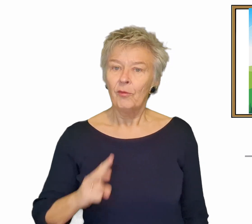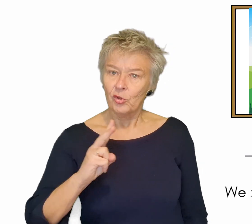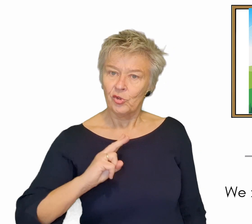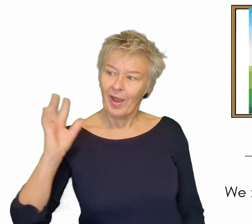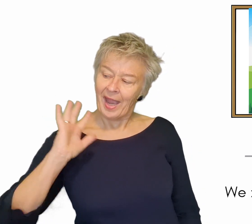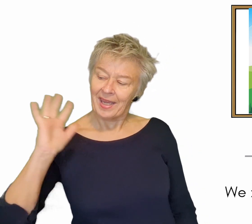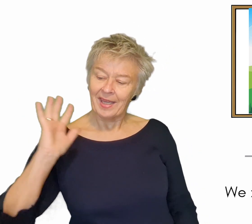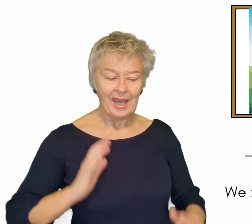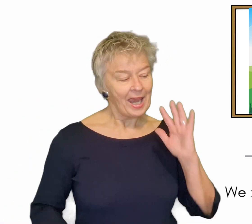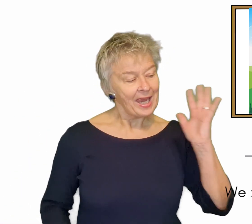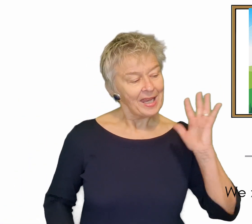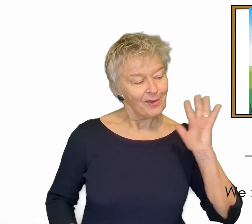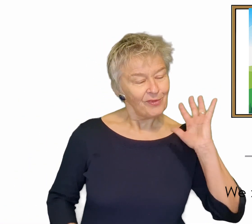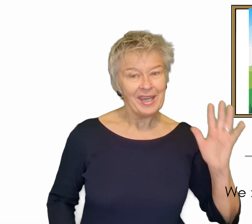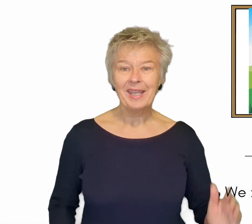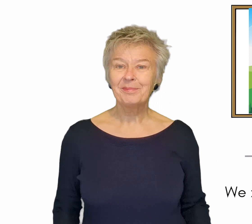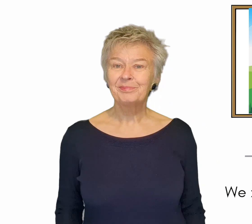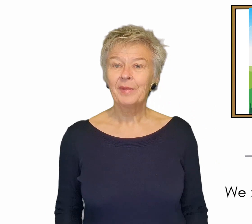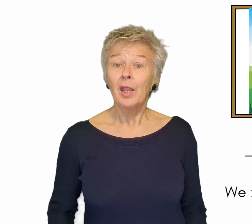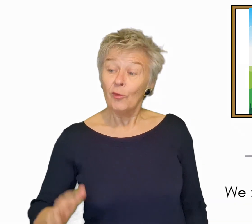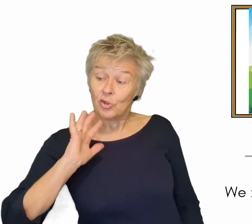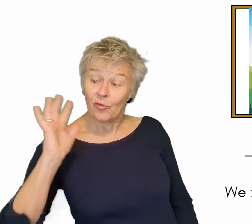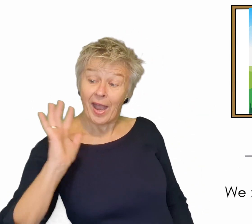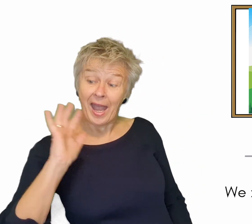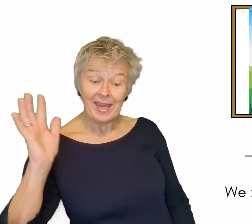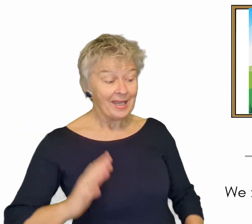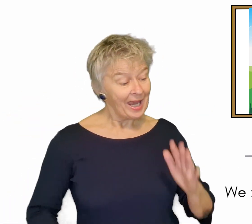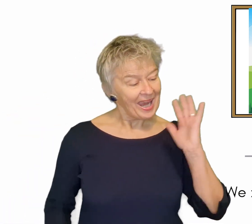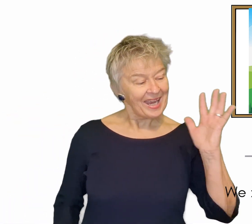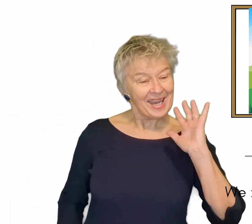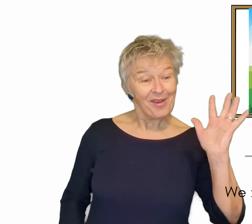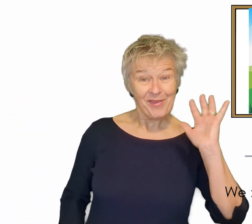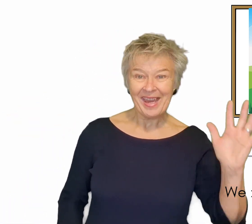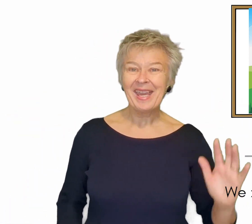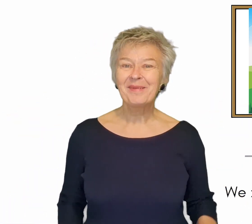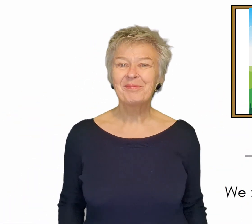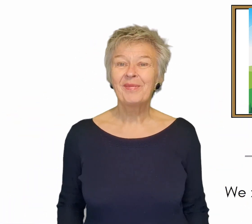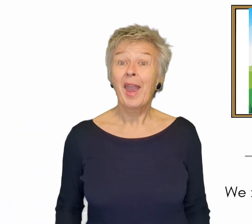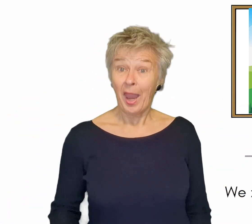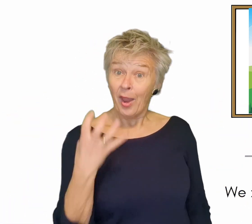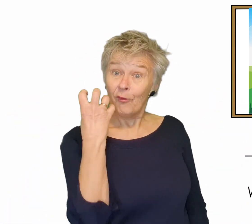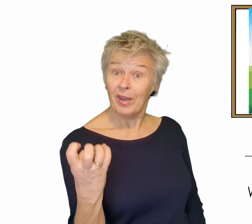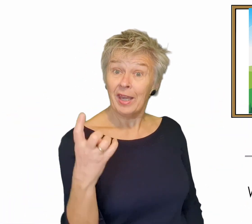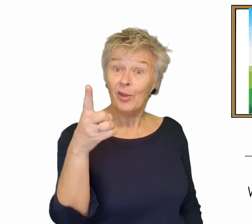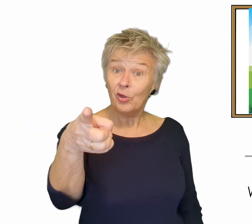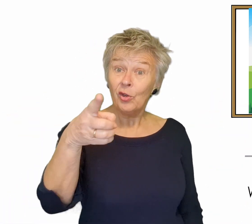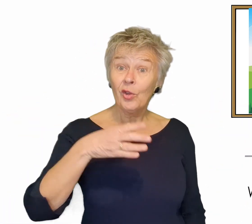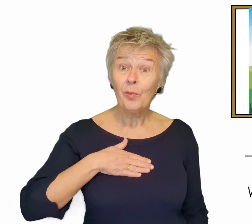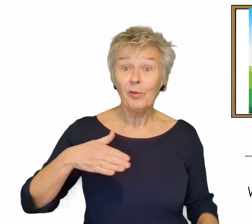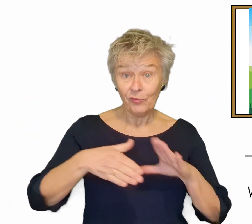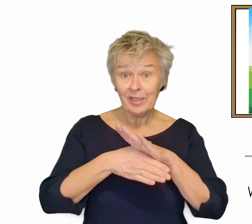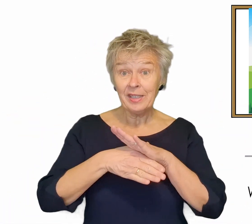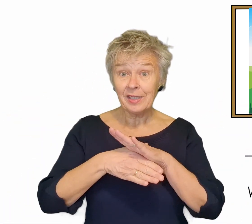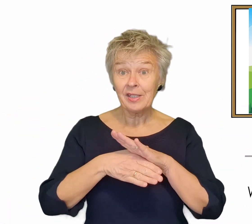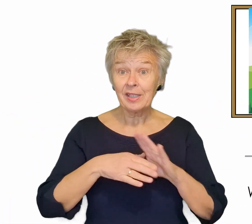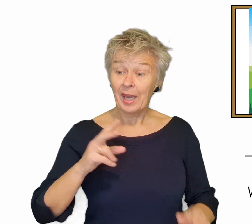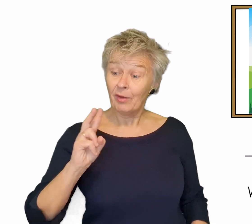We zwaaien heen en weer. We zwaaien heen en weer. Wil je mijn vriendje zijn?